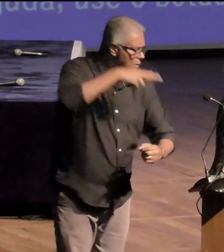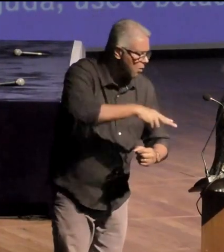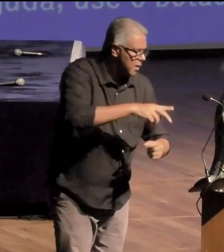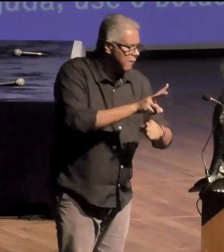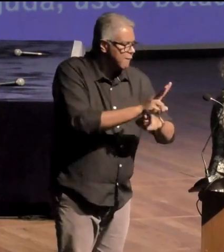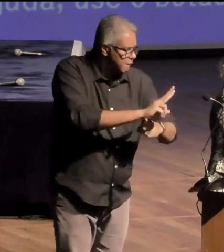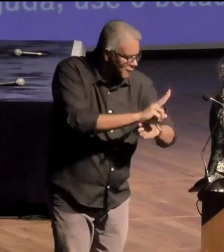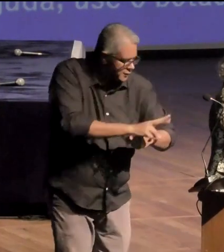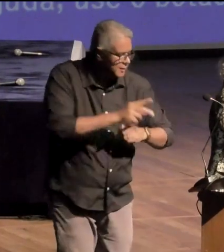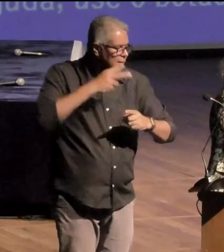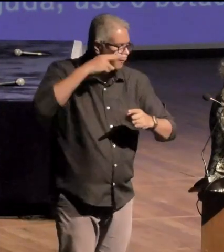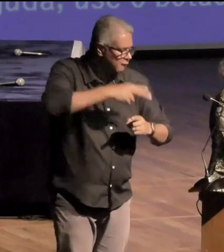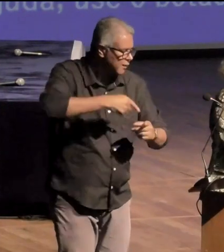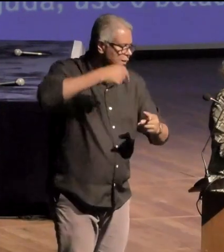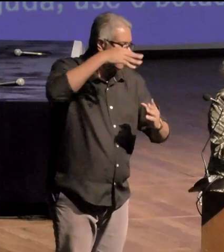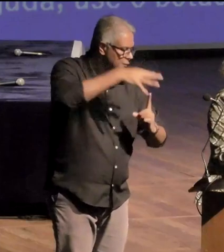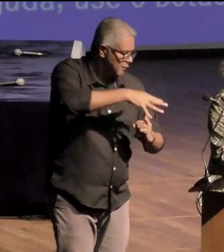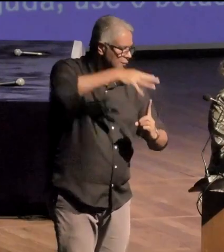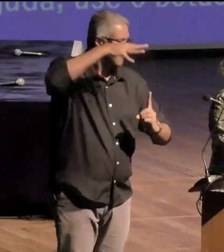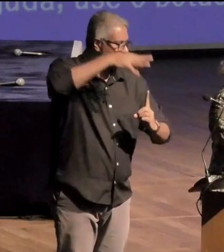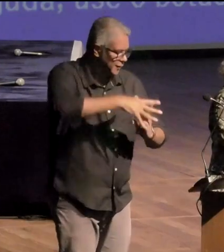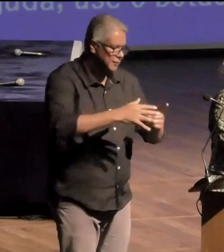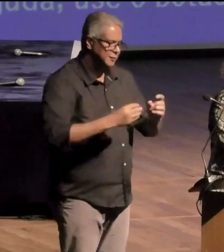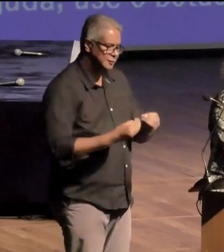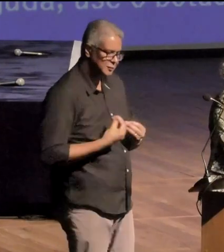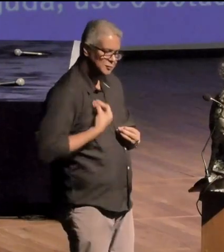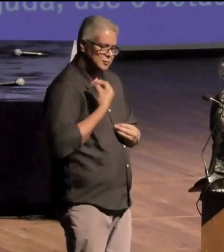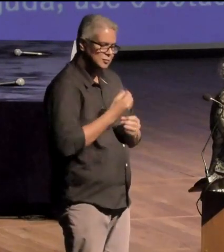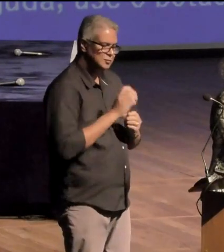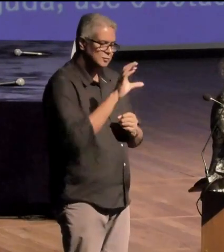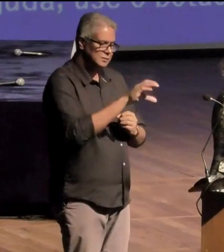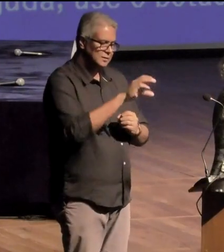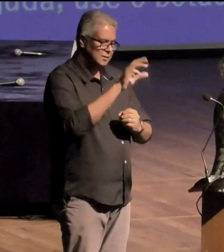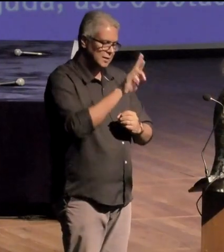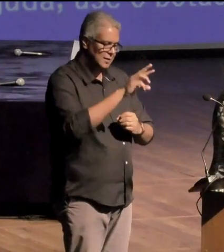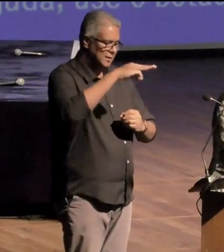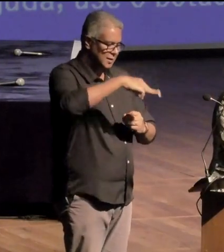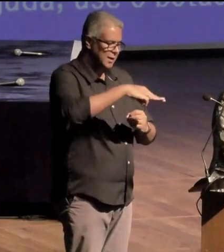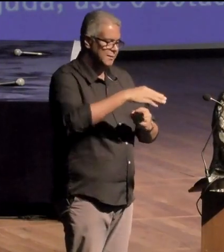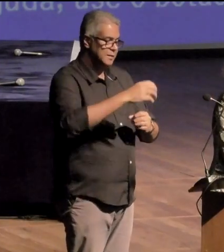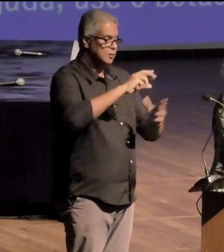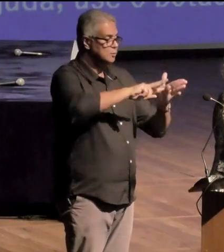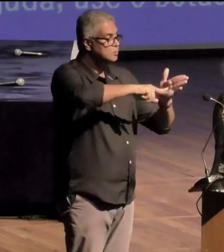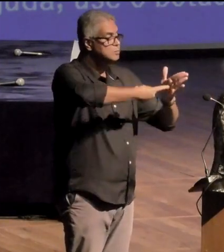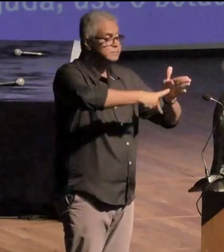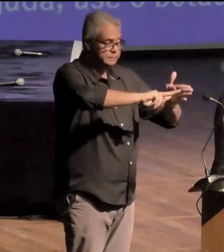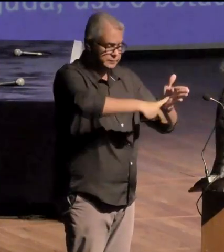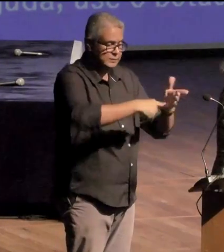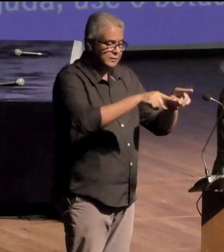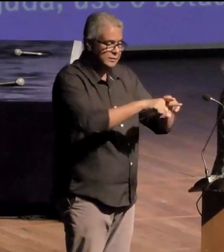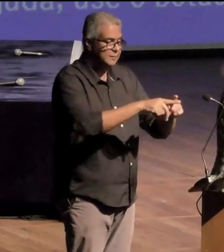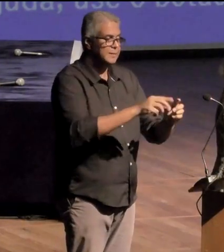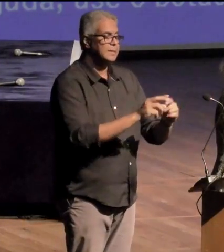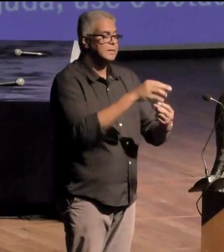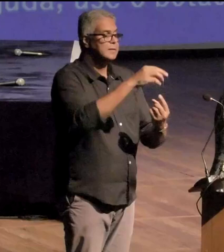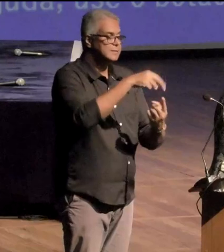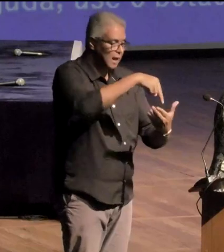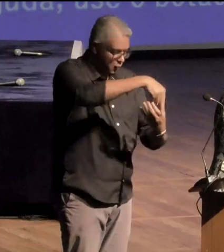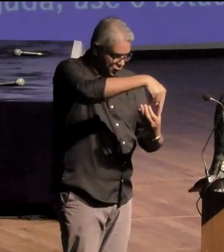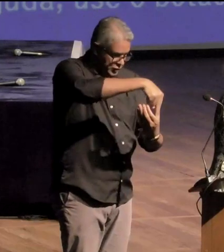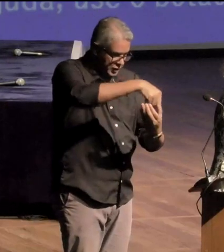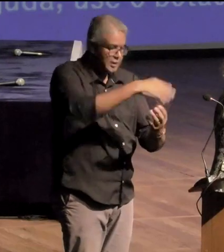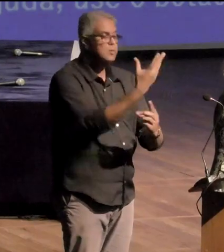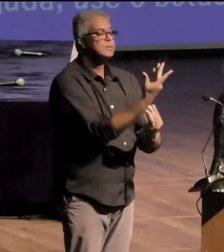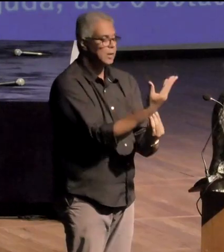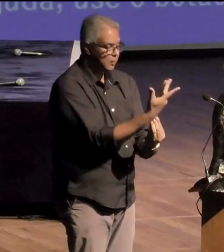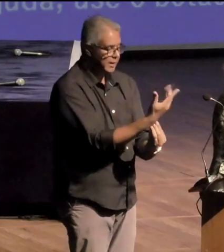perturba e a gente é parceiro do CRN e do sindicato exatamente por isso e da unirri da UERJ que a gente